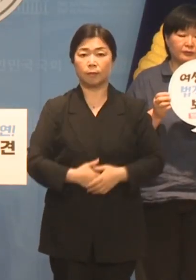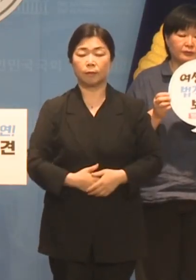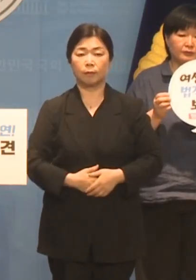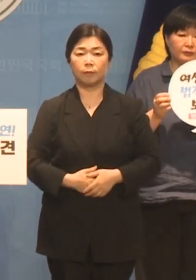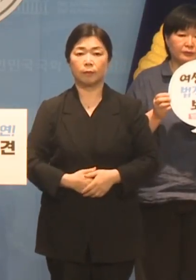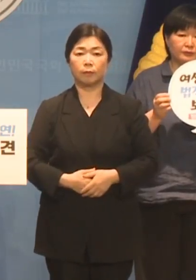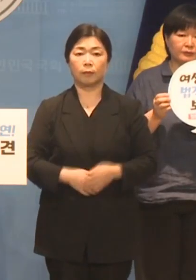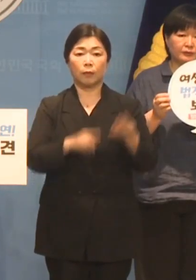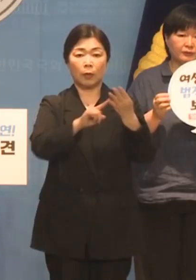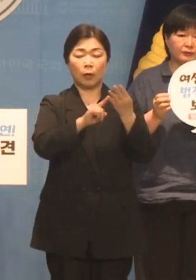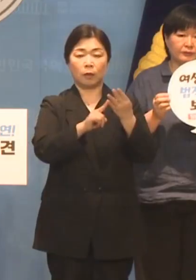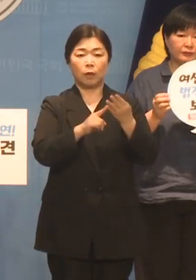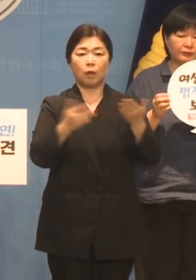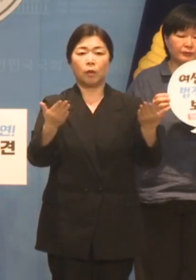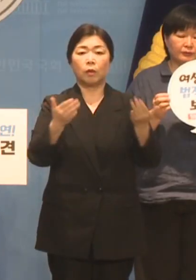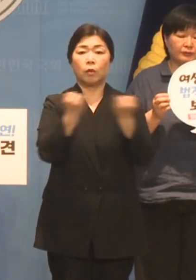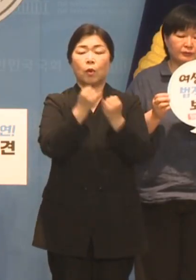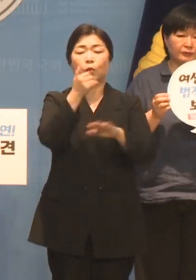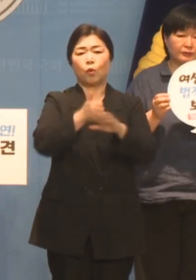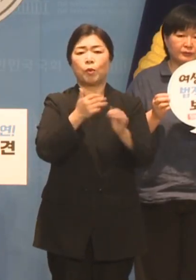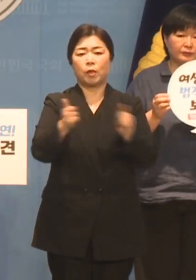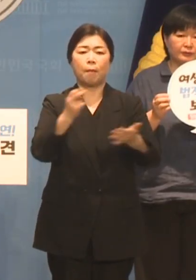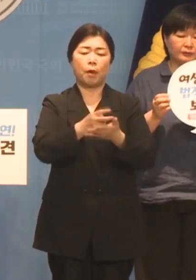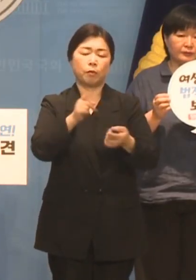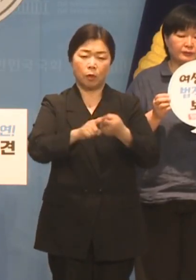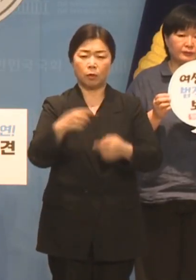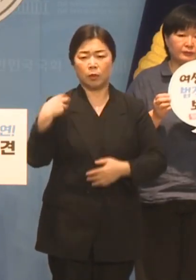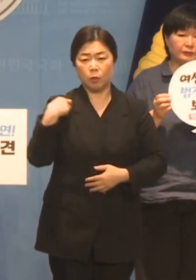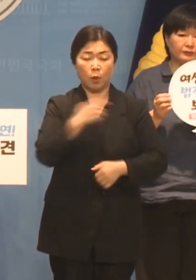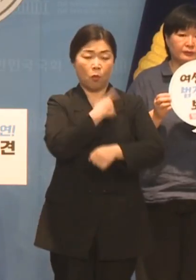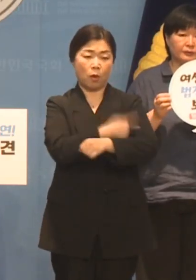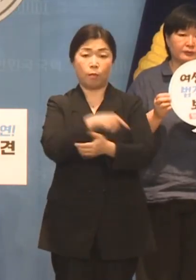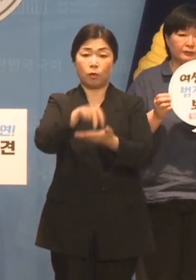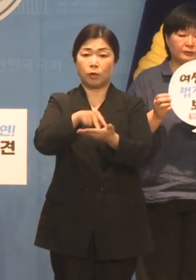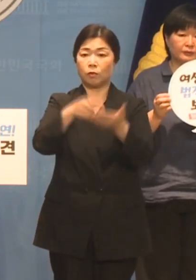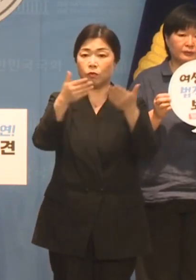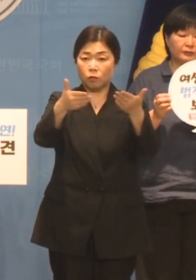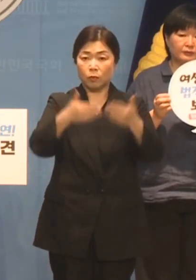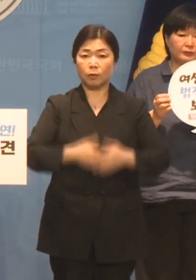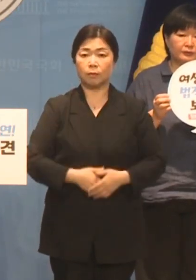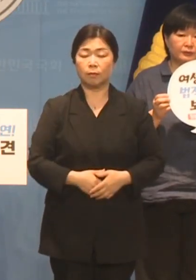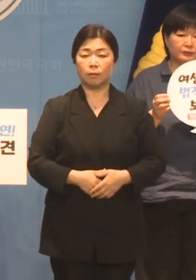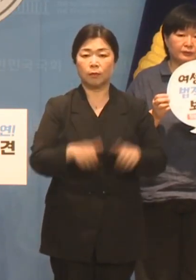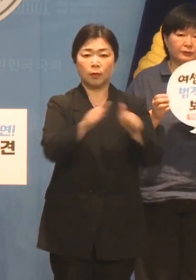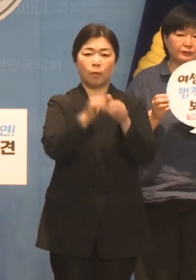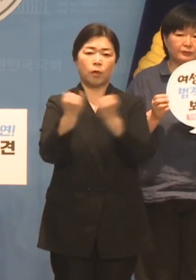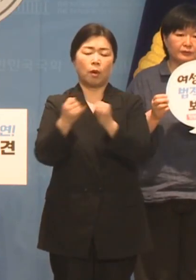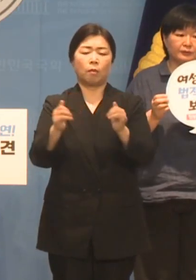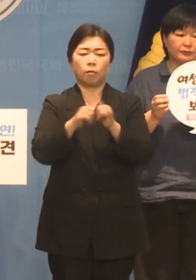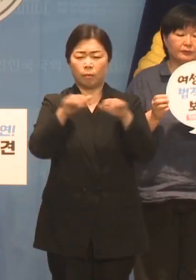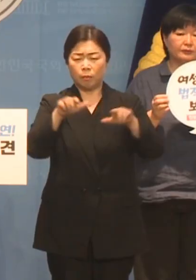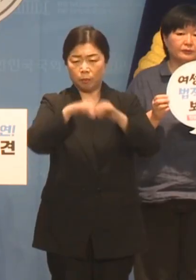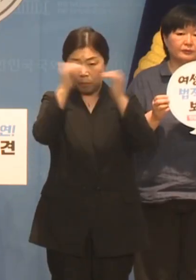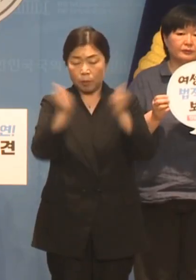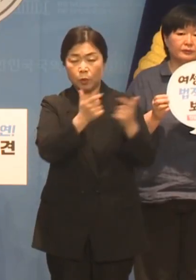넷째, 여성 농민의 법적 지위와 권리를 보장하고 성평등한 농촌 사회를